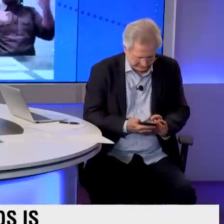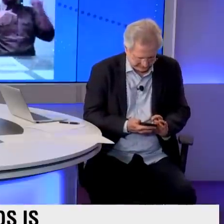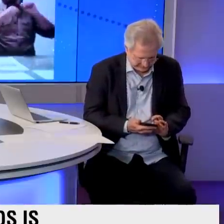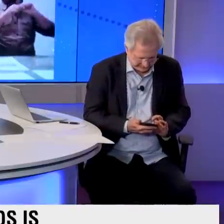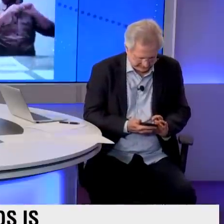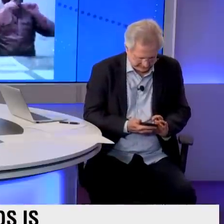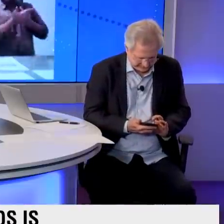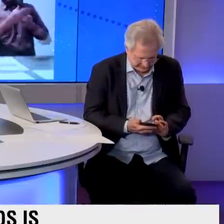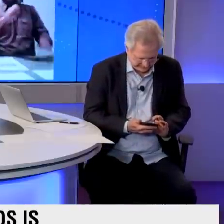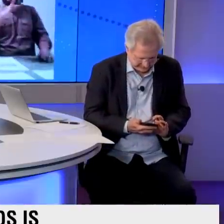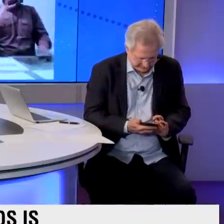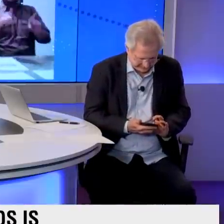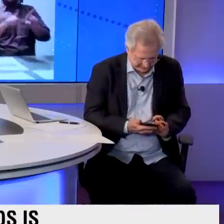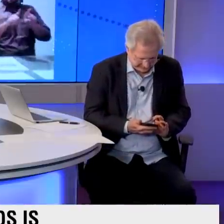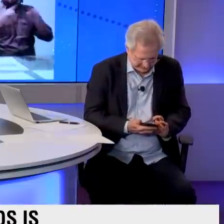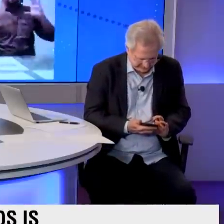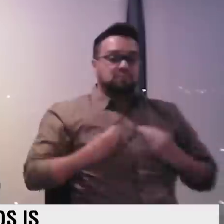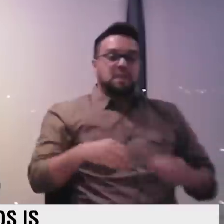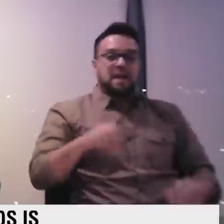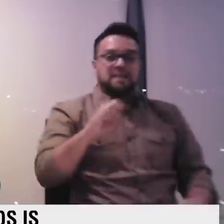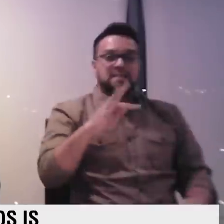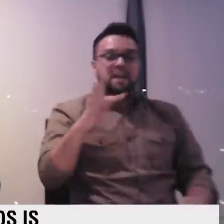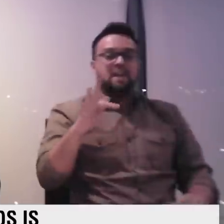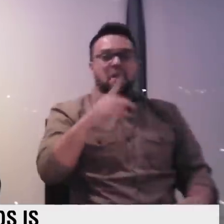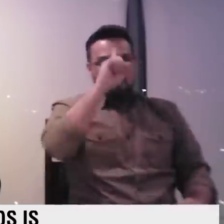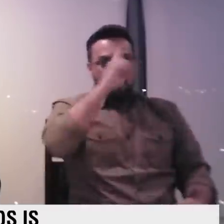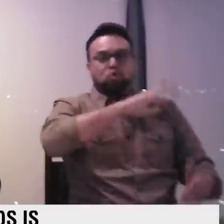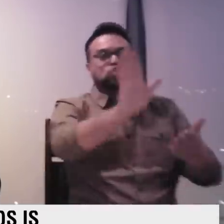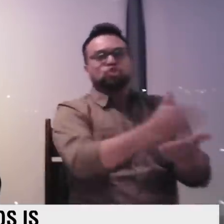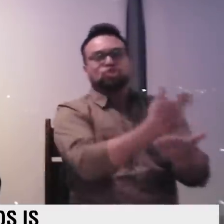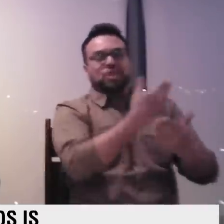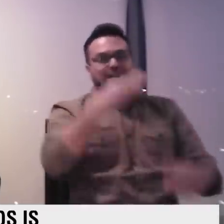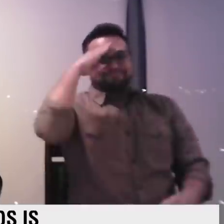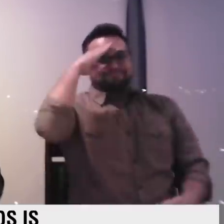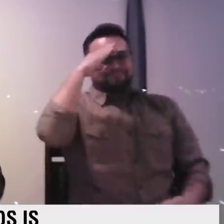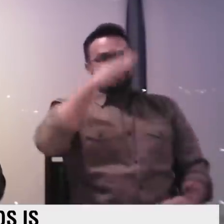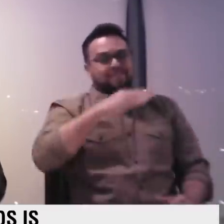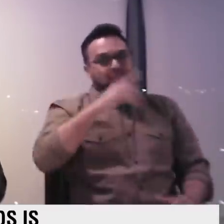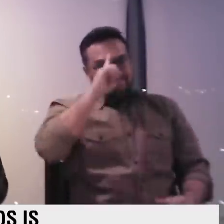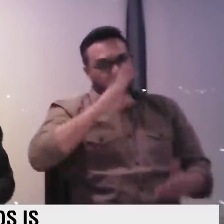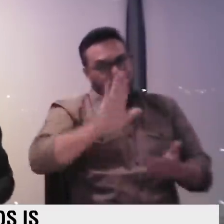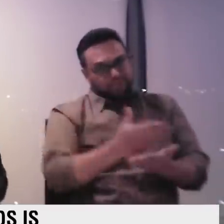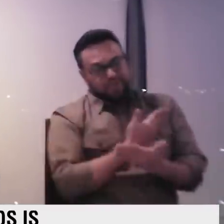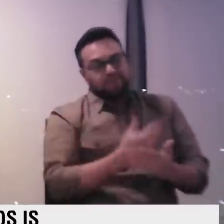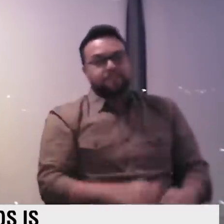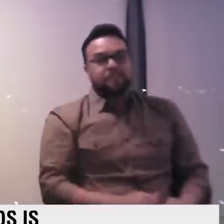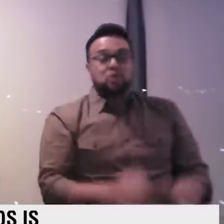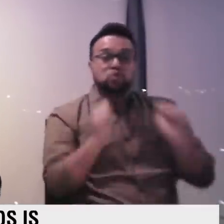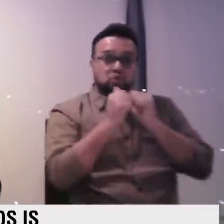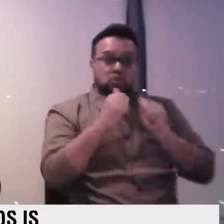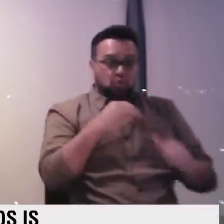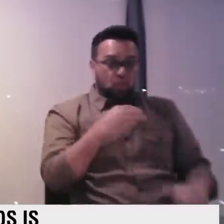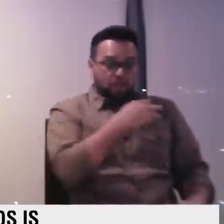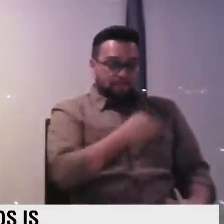da Infraestrutura, Tarcísio Gomes de Freitas. Vamos acompanhar. Segurança de lá. Bem, junto aqui a ministra Tereza